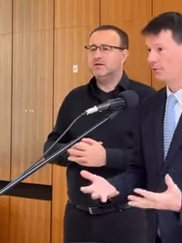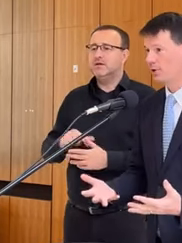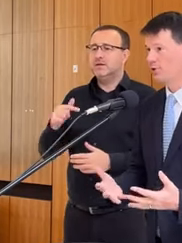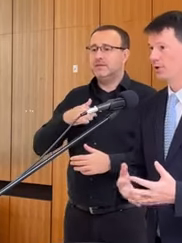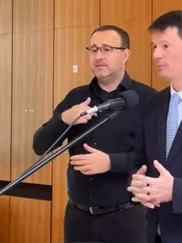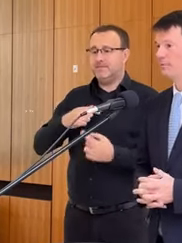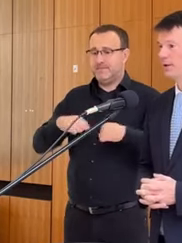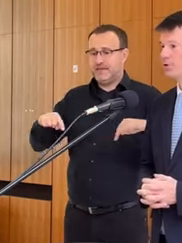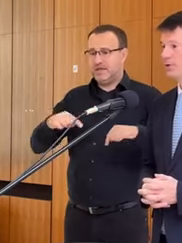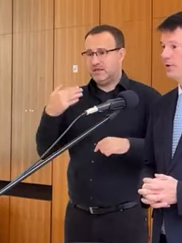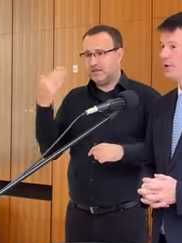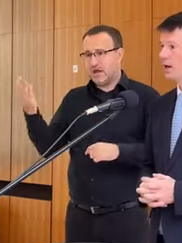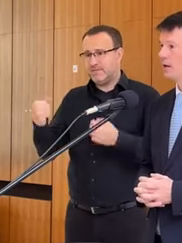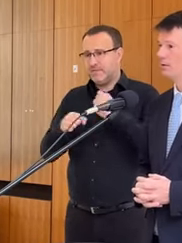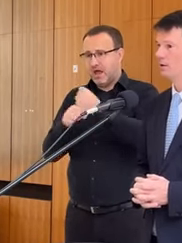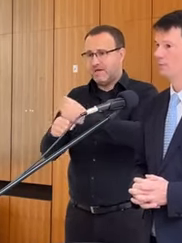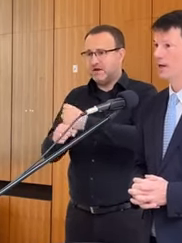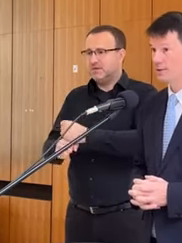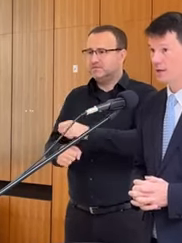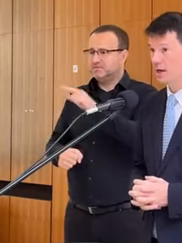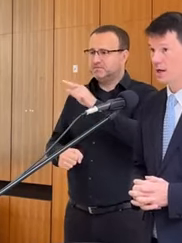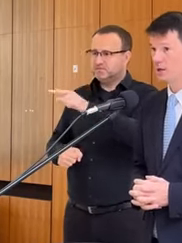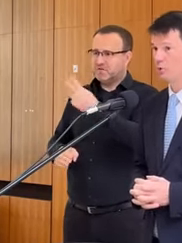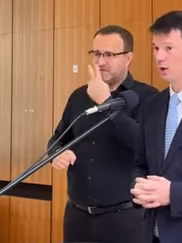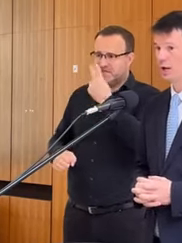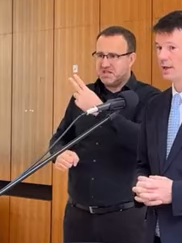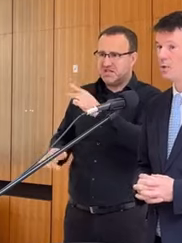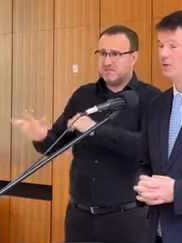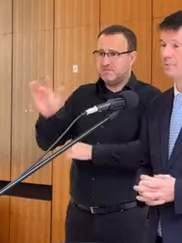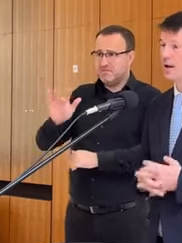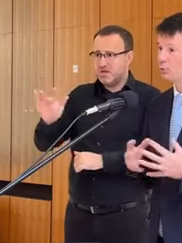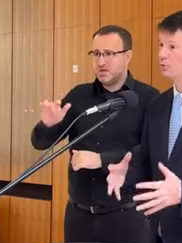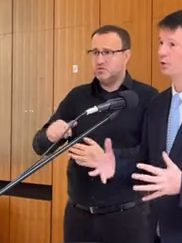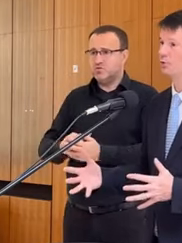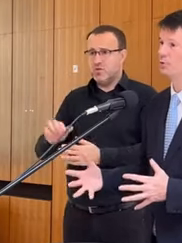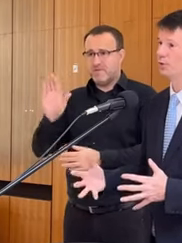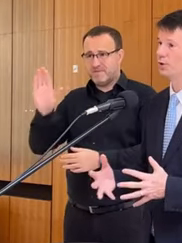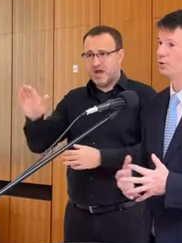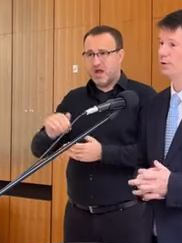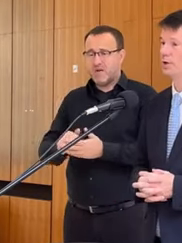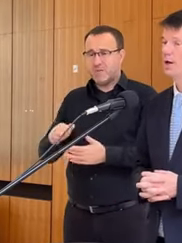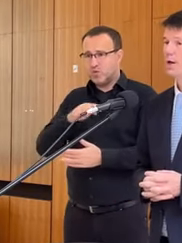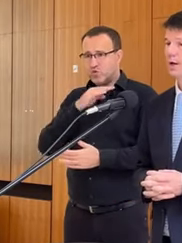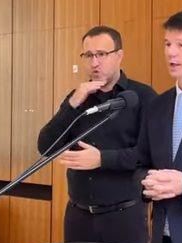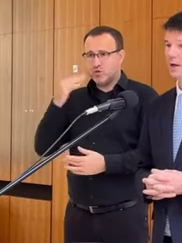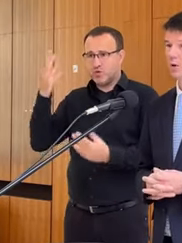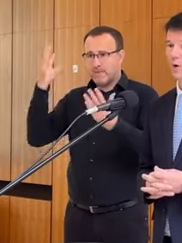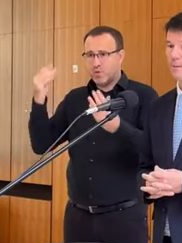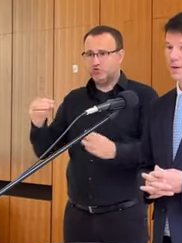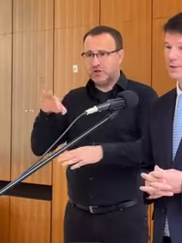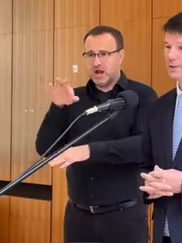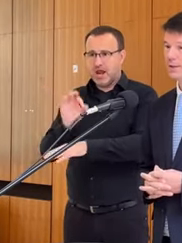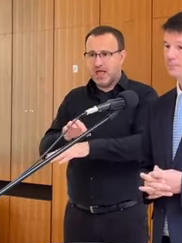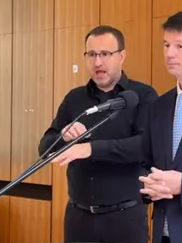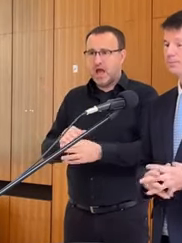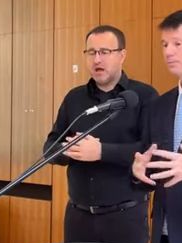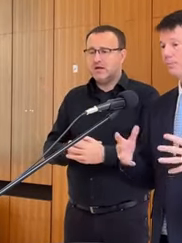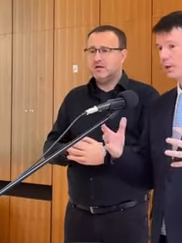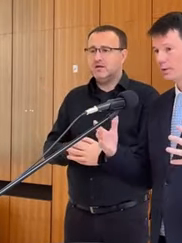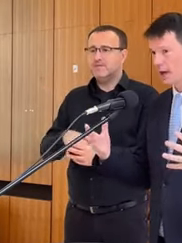dali návrh, že v prípade, že vidia miesta, ktoré naozaj majú dostatočný počet lekárov